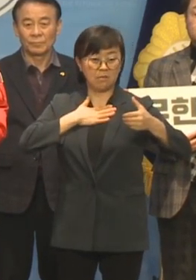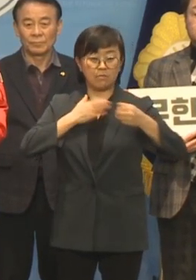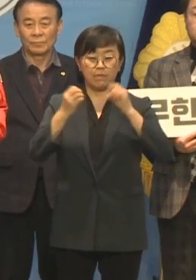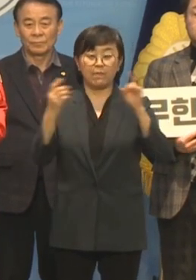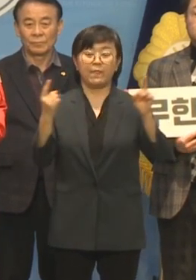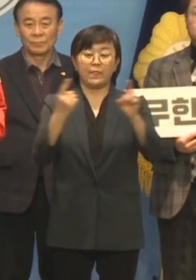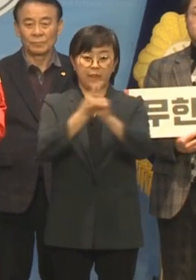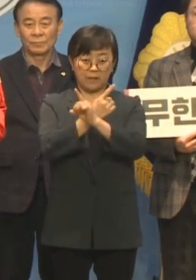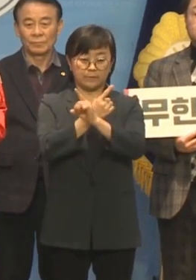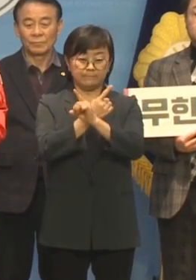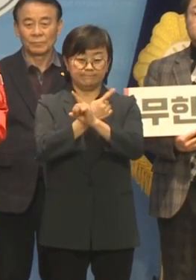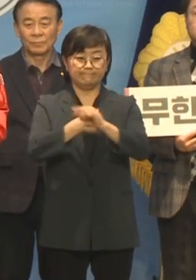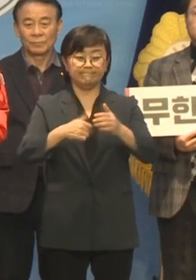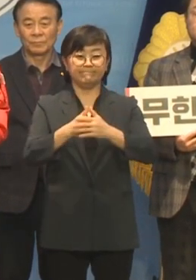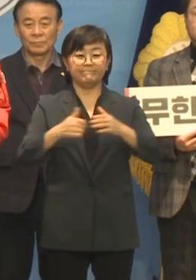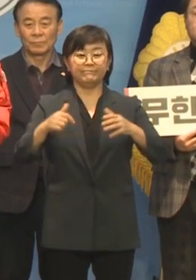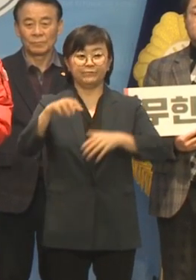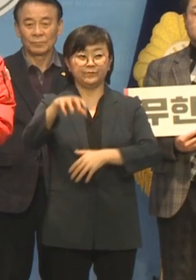싸워온 땅이기도 합니다.